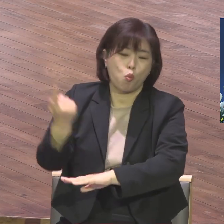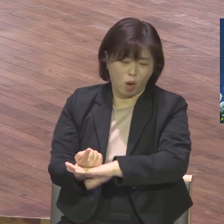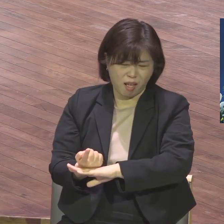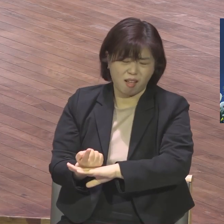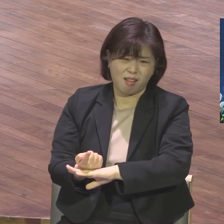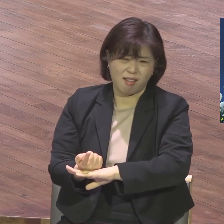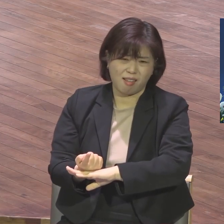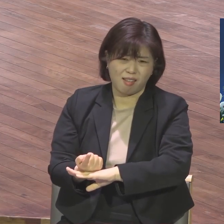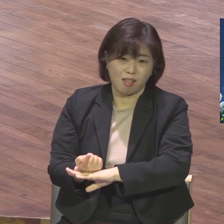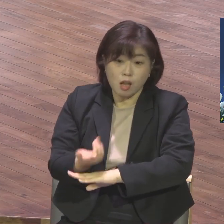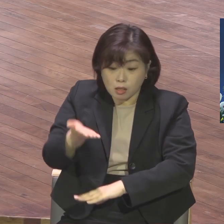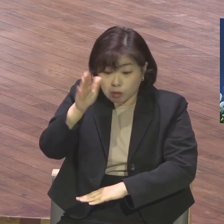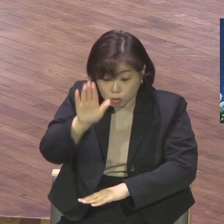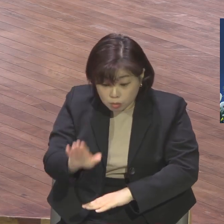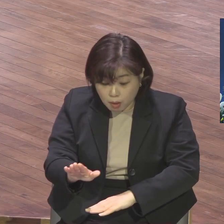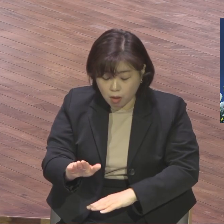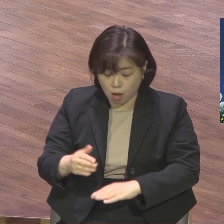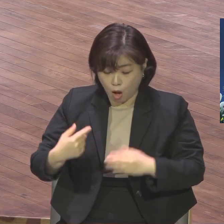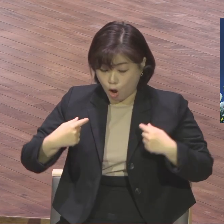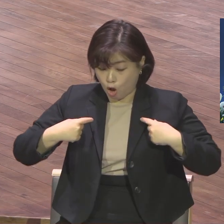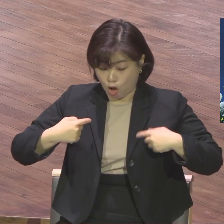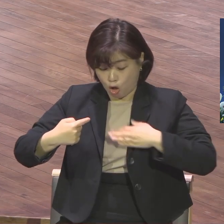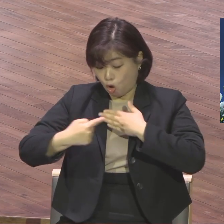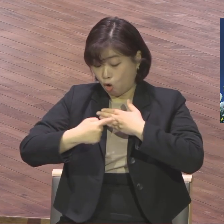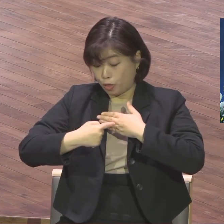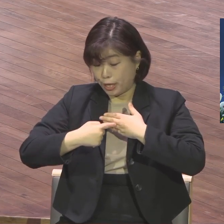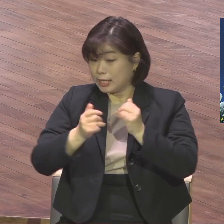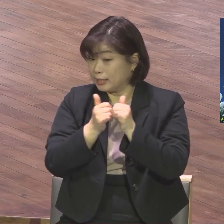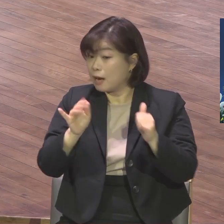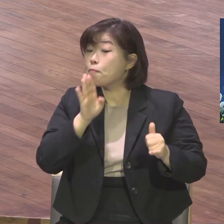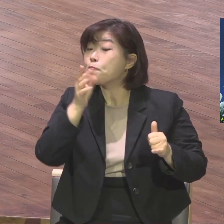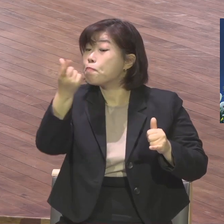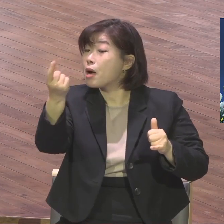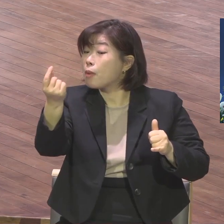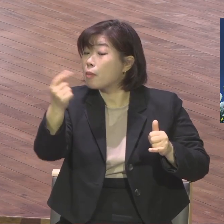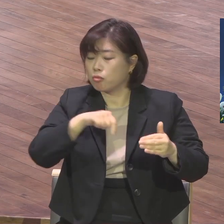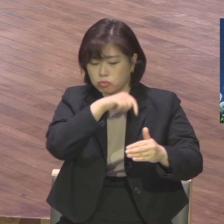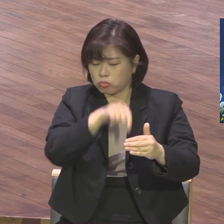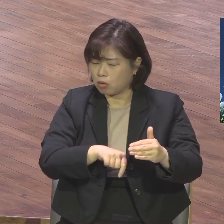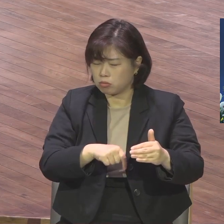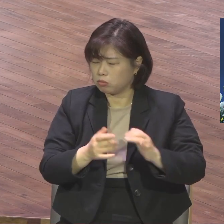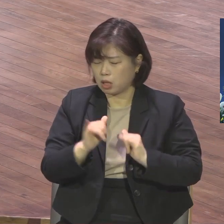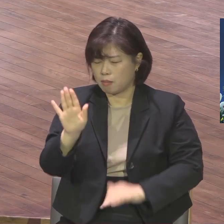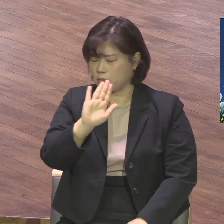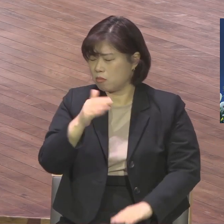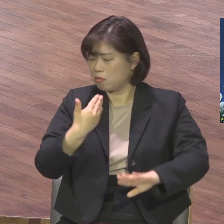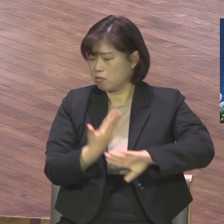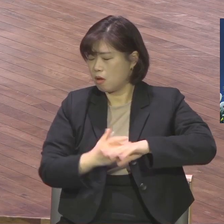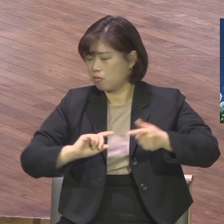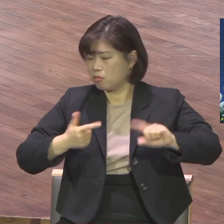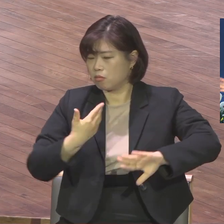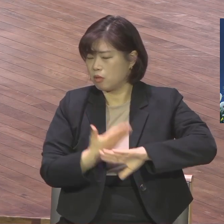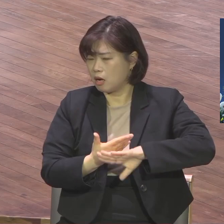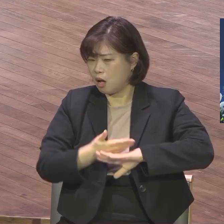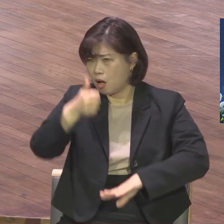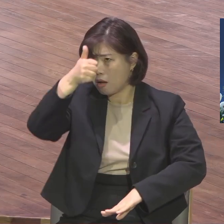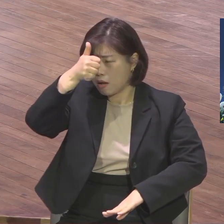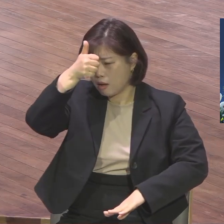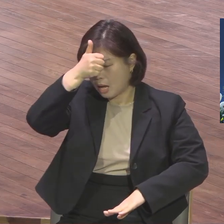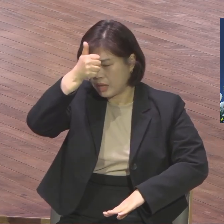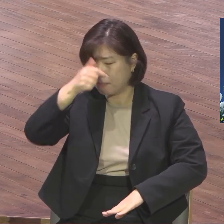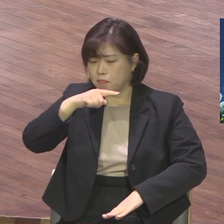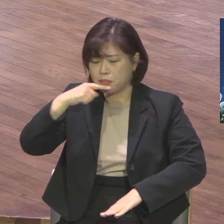범죄하는 아담의 후손은 절대 하나님이 못 돼요. 구원자가 못 돼요. 그리스도가 못 돼요. 그래서 나머지 다 종교 다